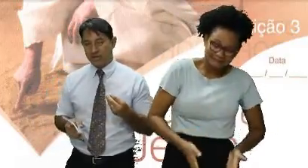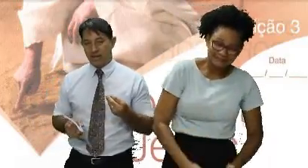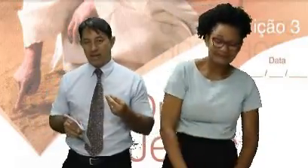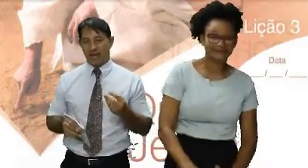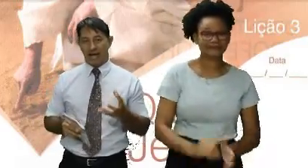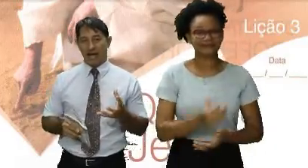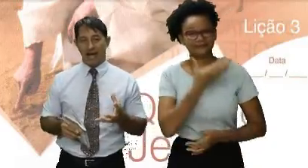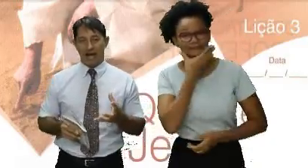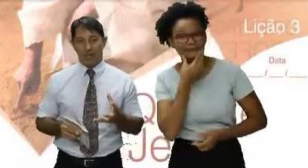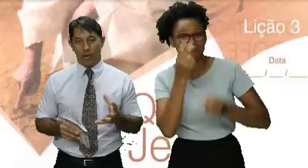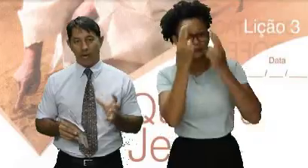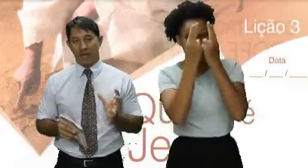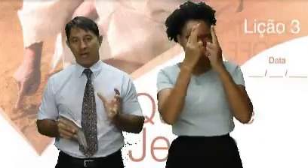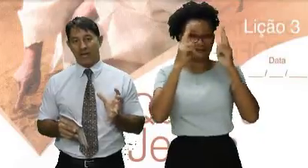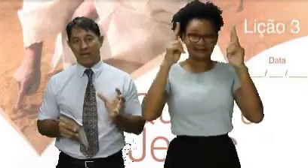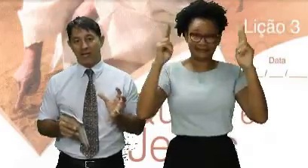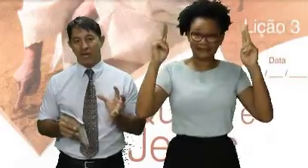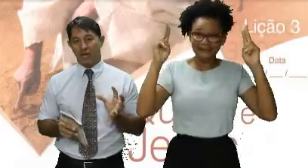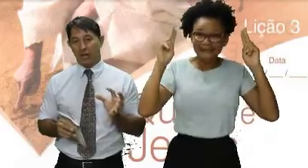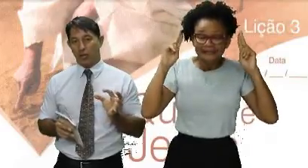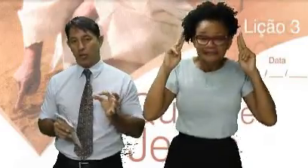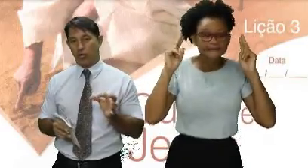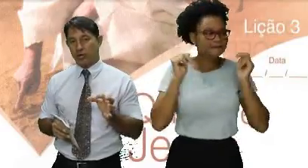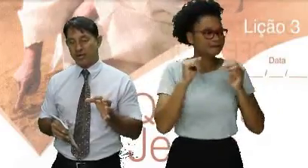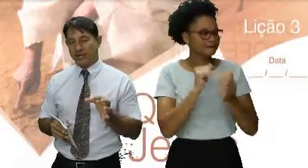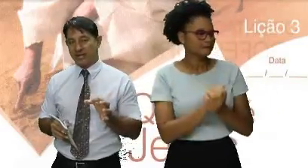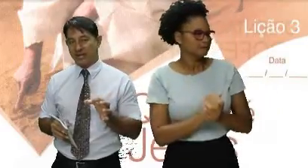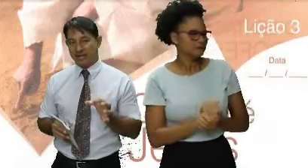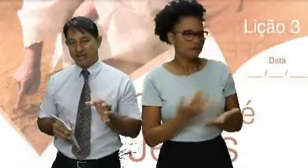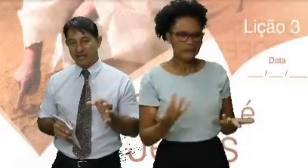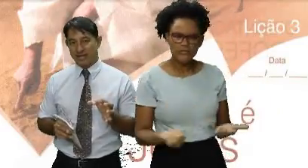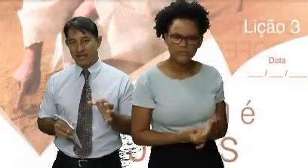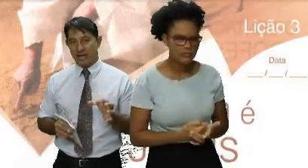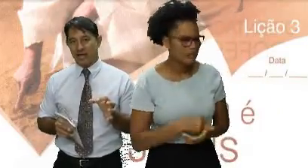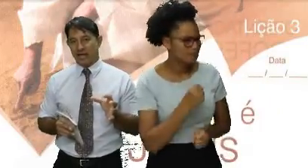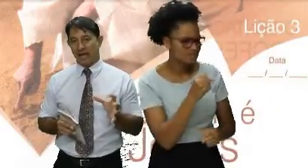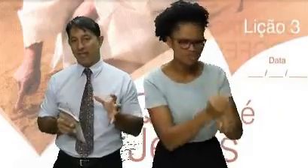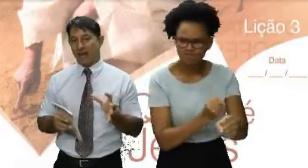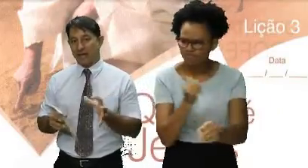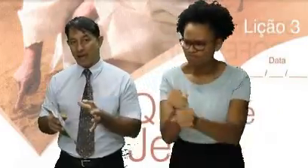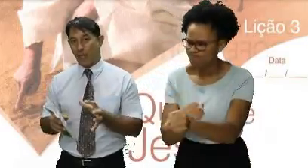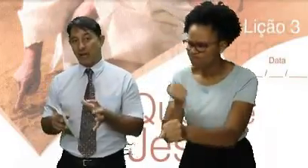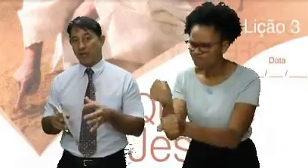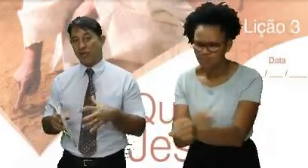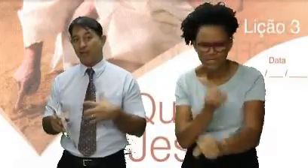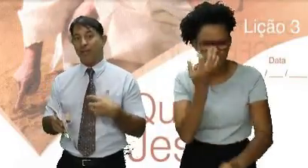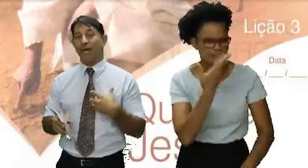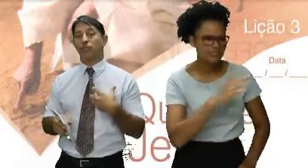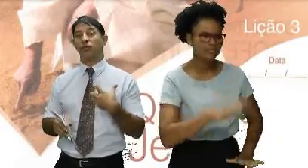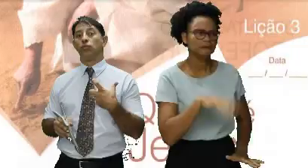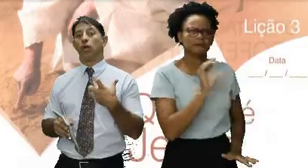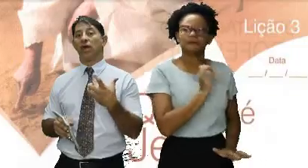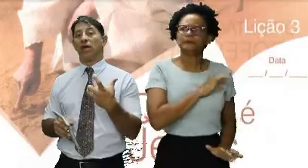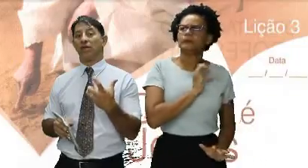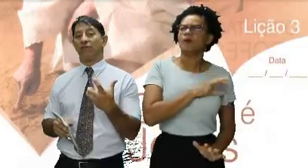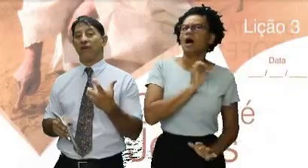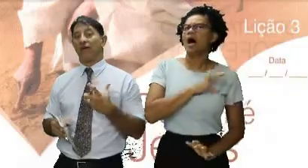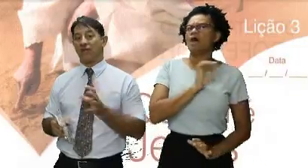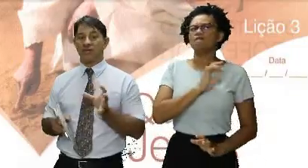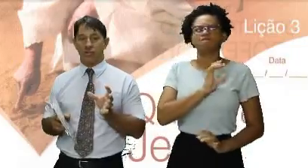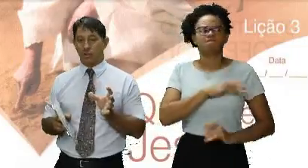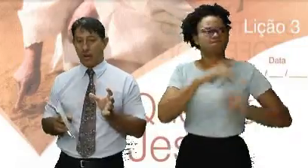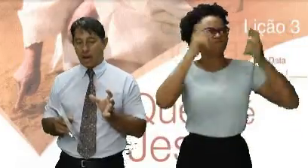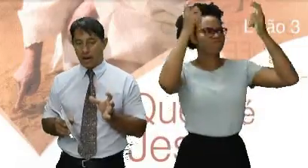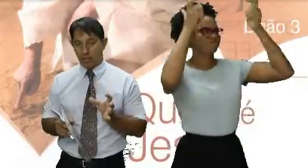Herodes, naquela época, ele intenta contra as crianças e quer matar porque ele tem medo de um rei que